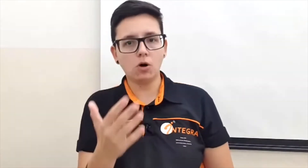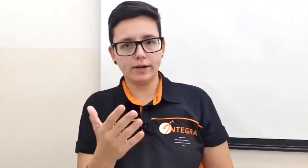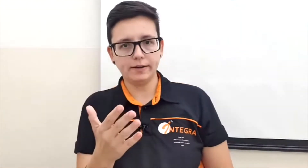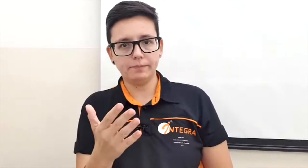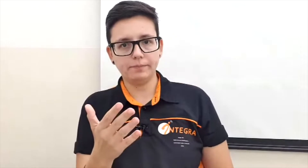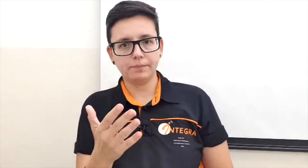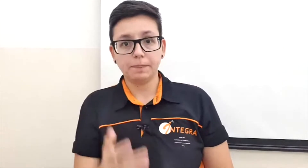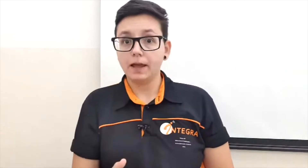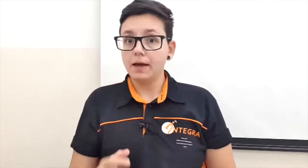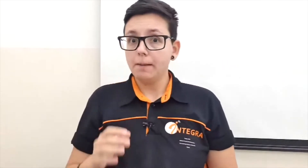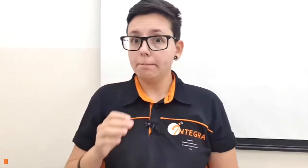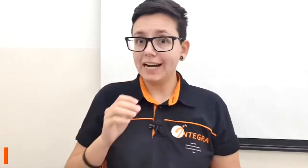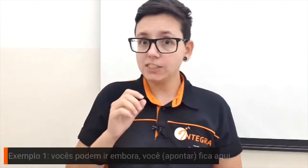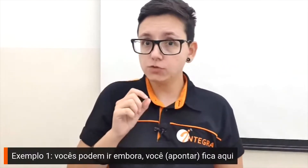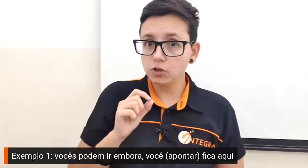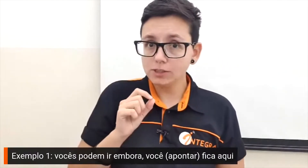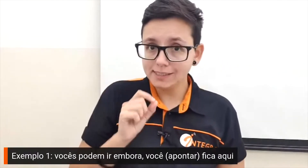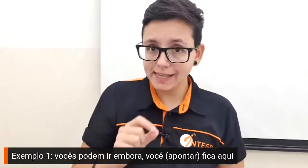embora, mas